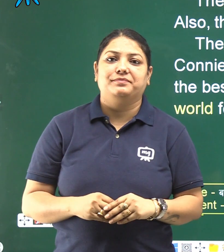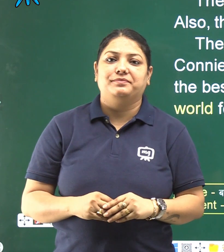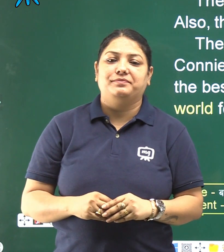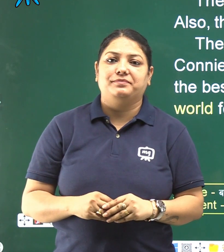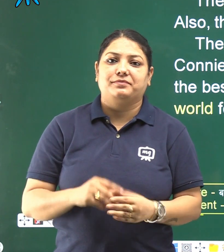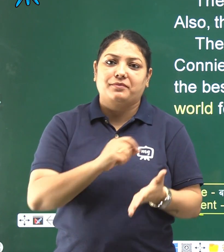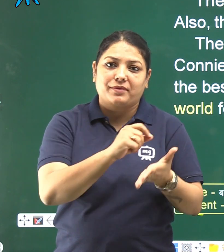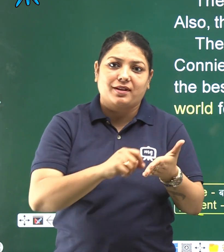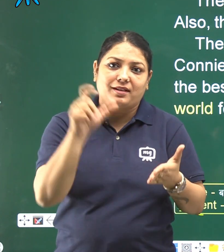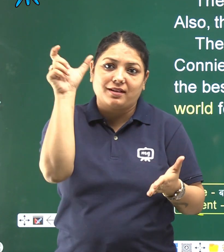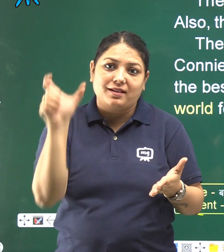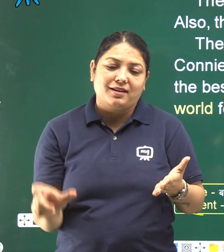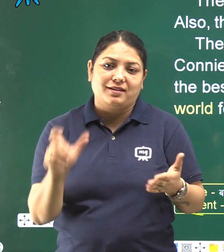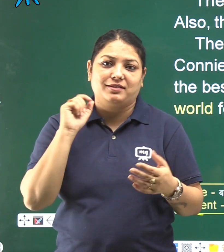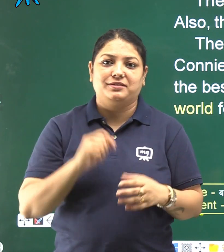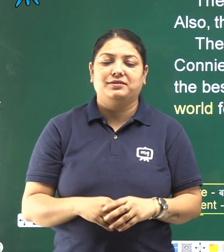लेखक